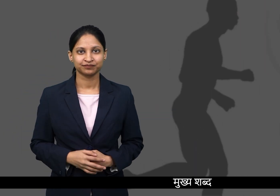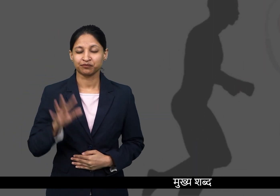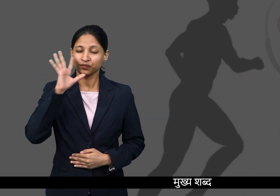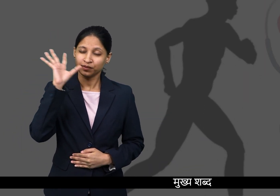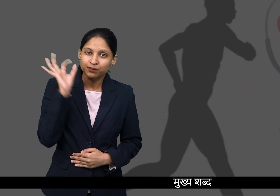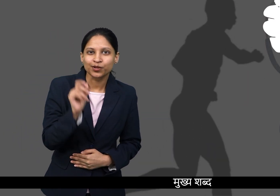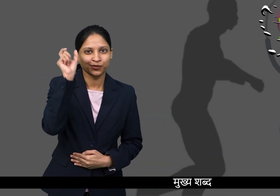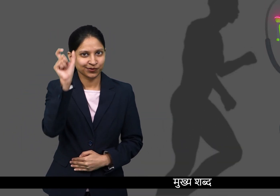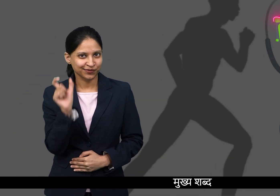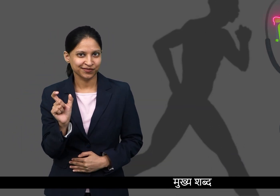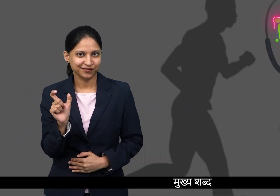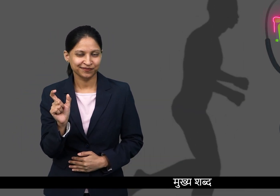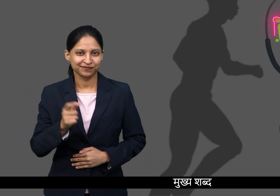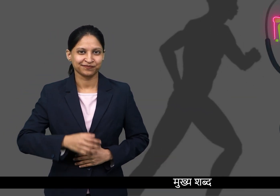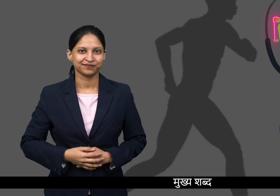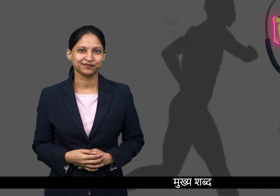मुख्य शब्द: